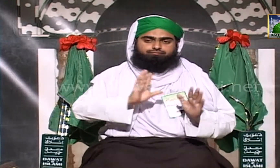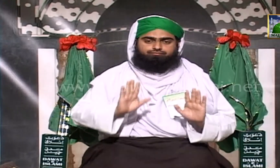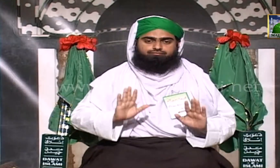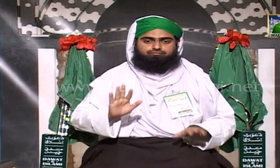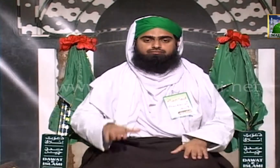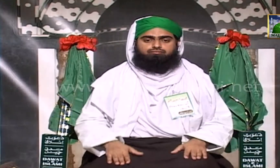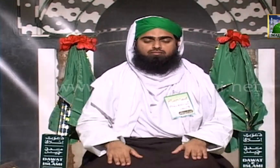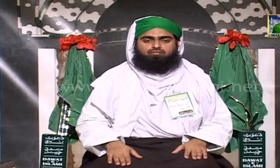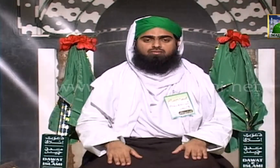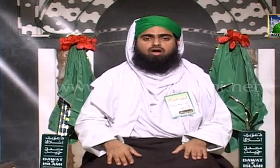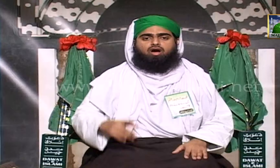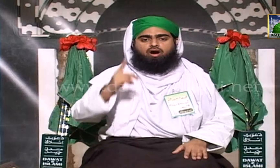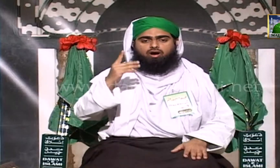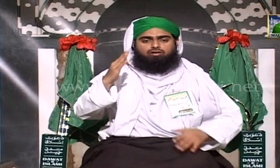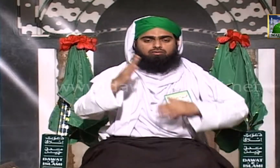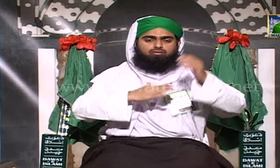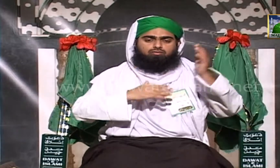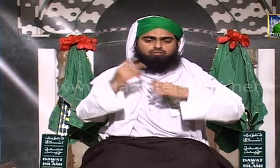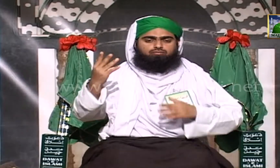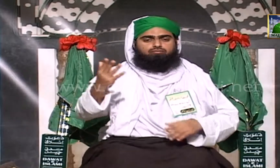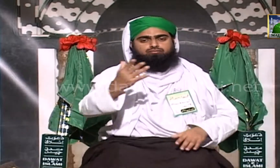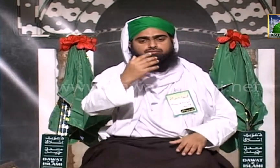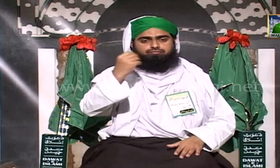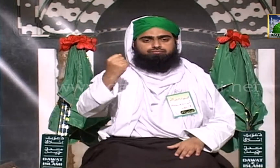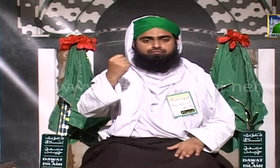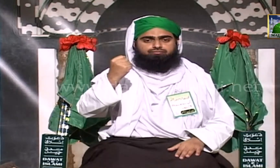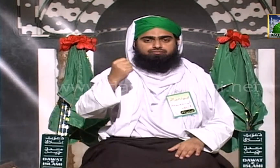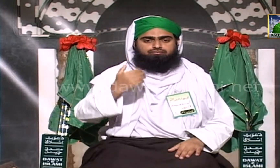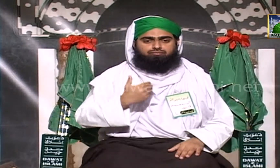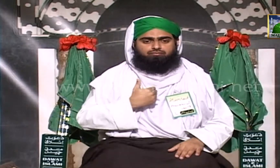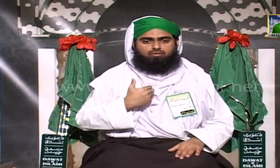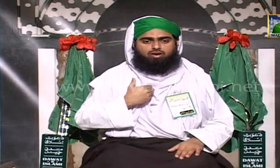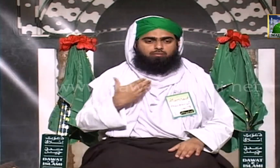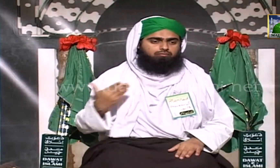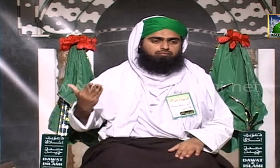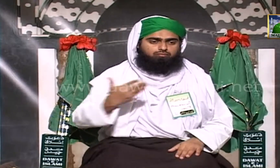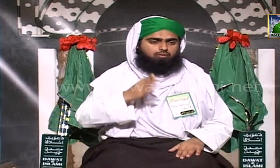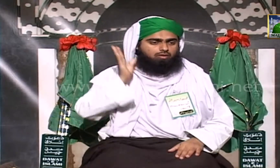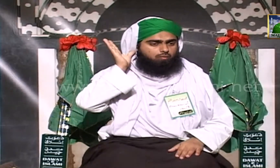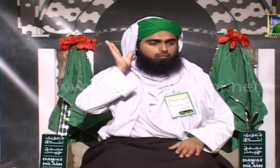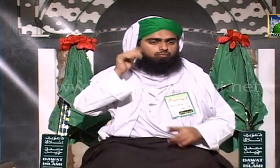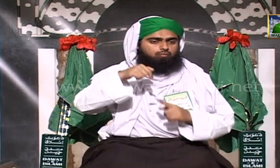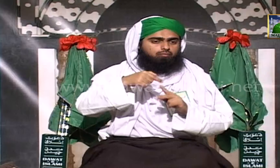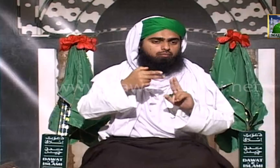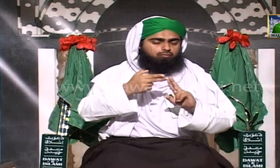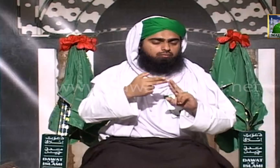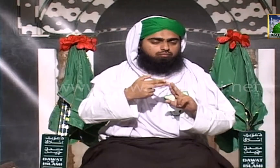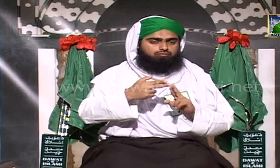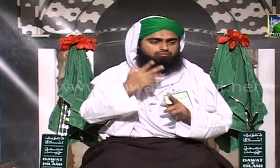بہرحال رب ذوالجلال جل جلالہ اپنے مقبول بندوں کو طرح طرح کے اختیارات سے نوازتا